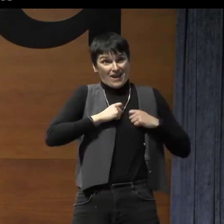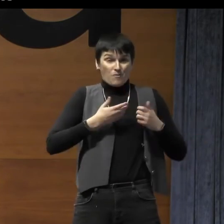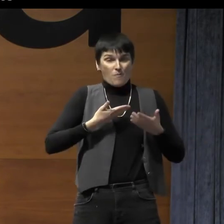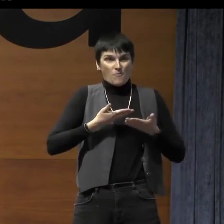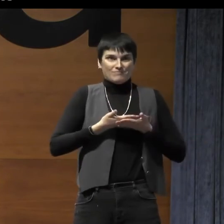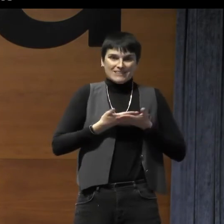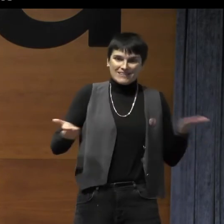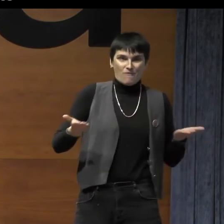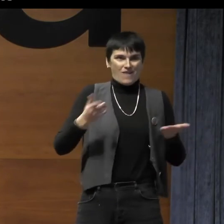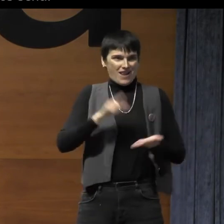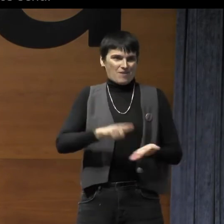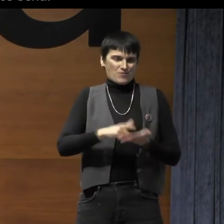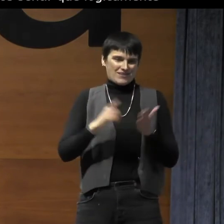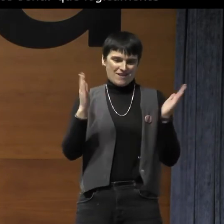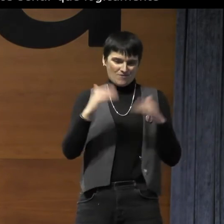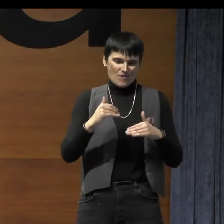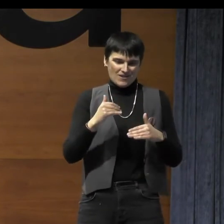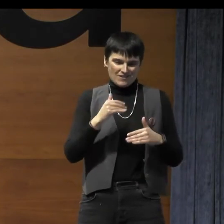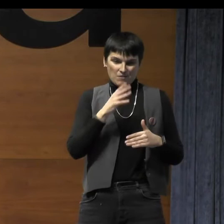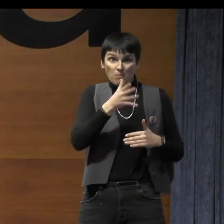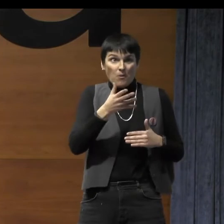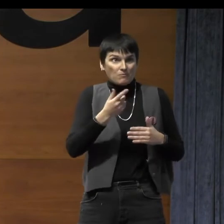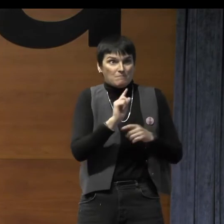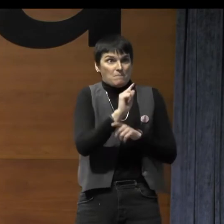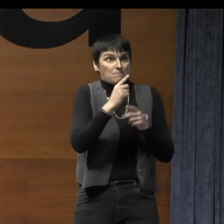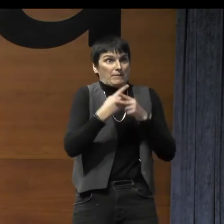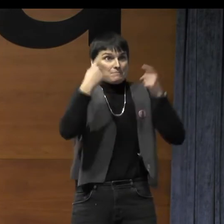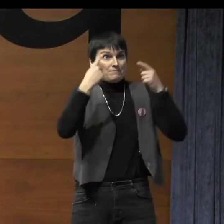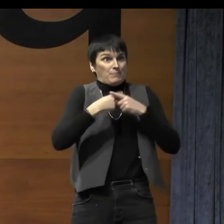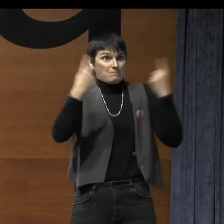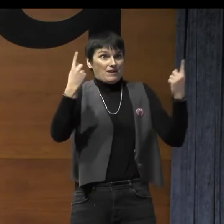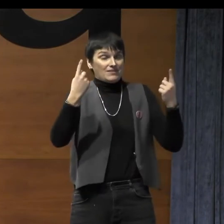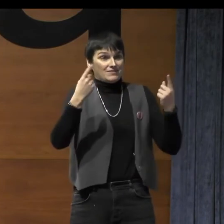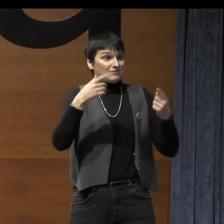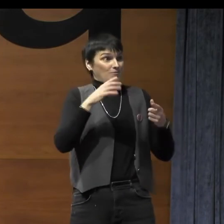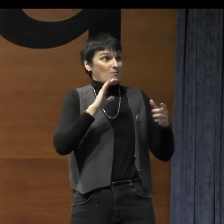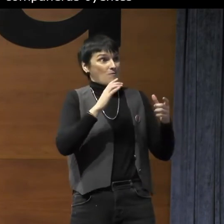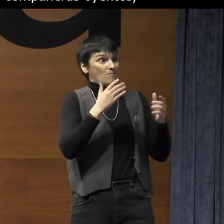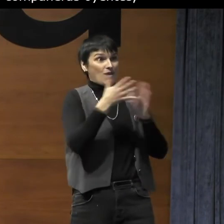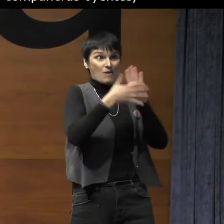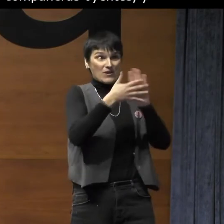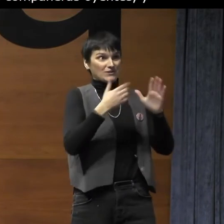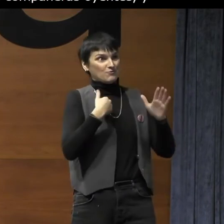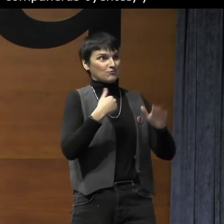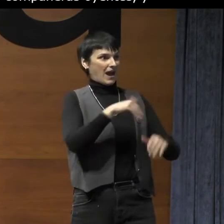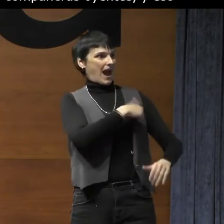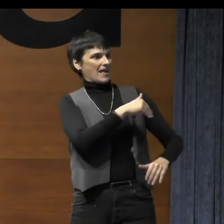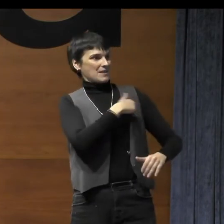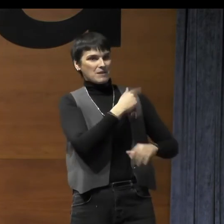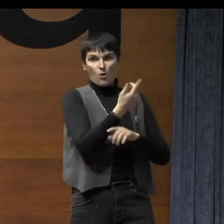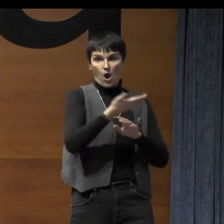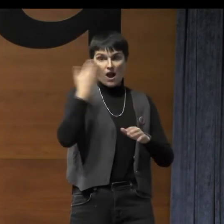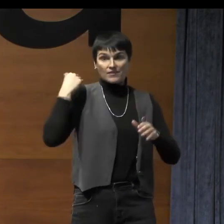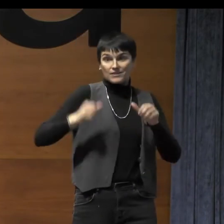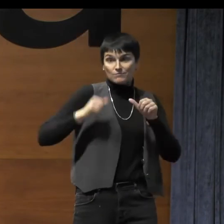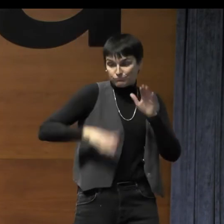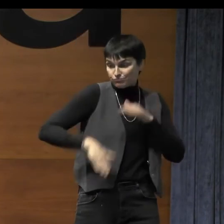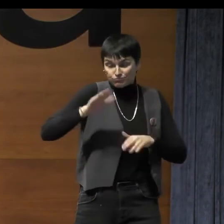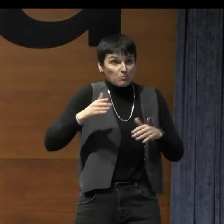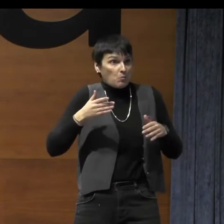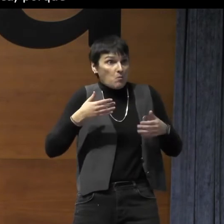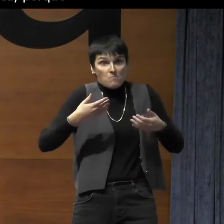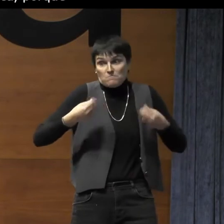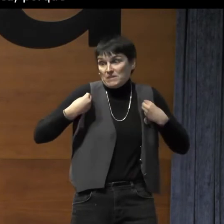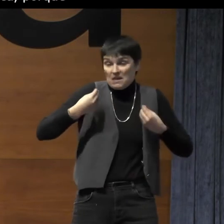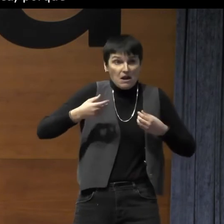oyentes. Y eso nos da una falta de seguridad lingüística, porque